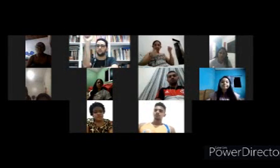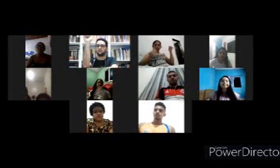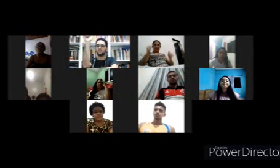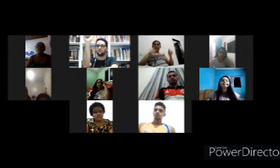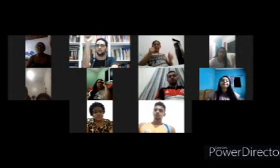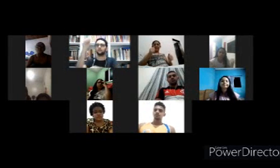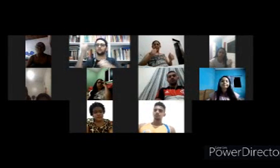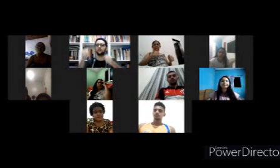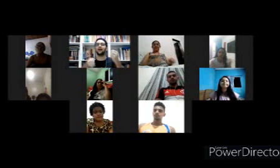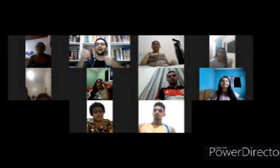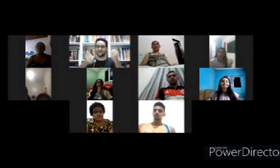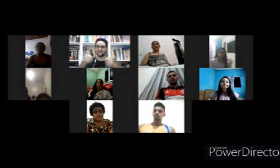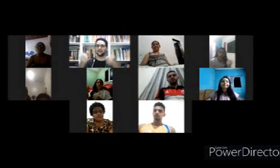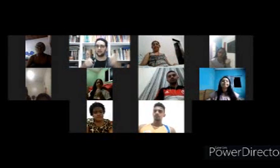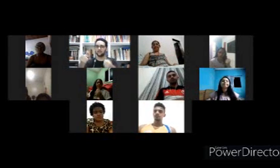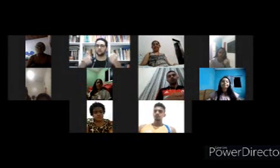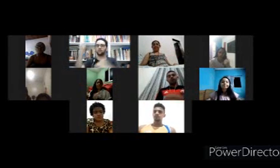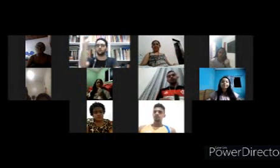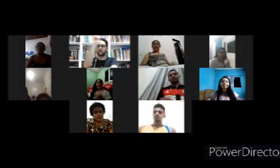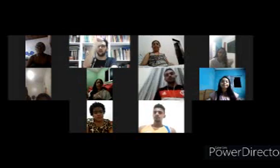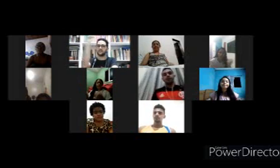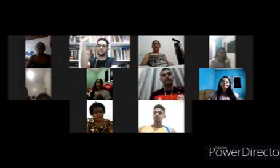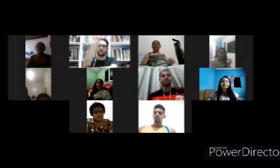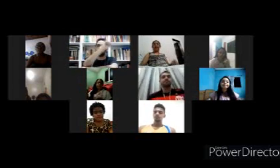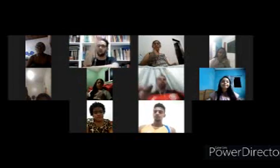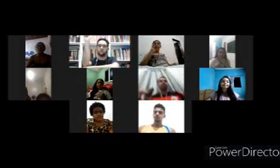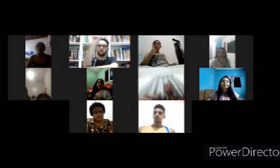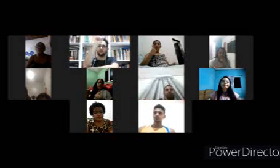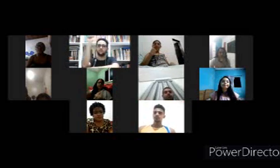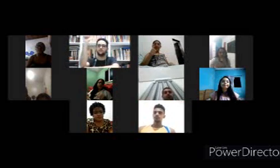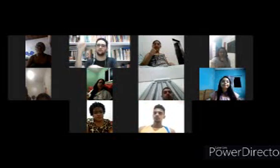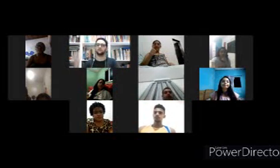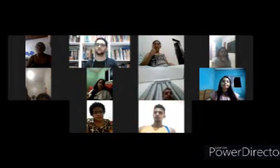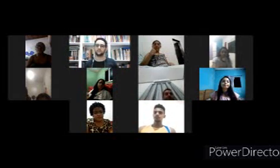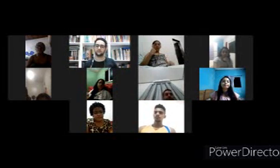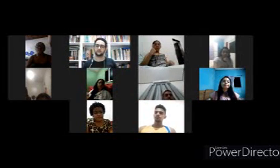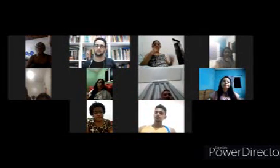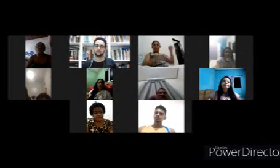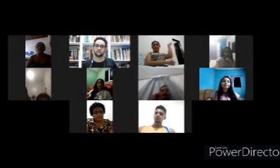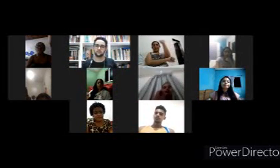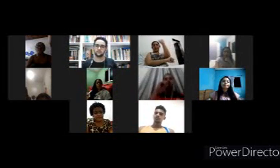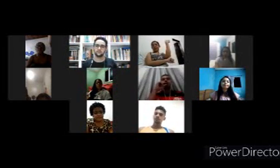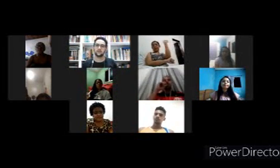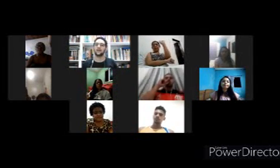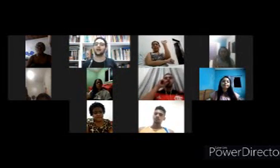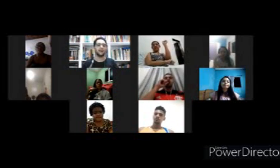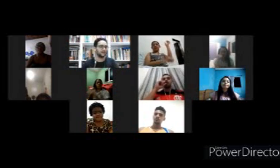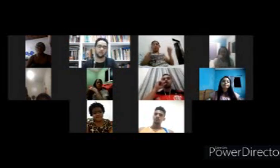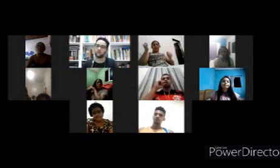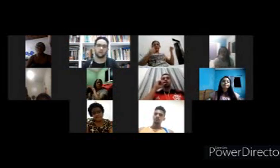mais vezes. Esse aqui é bem mais comum do que esse. Esse aqui não Só é tão vi comum. uma vez um vídeo assim. Os outros que eu assisti todos. Não é